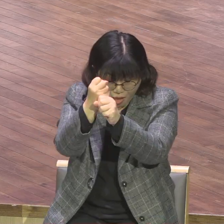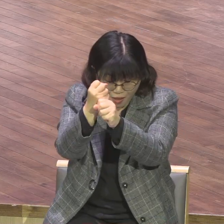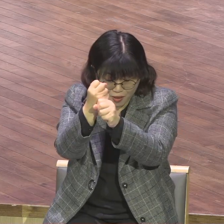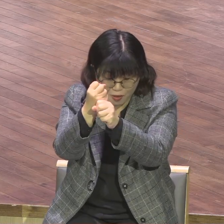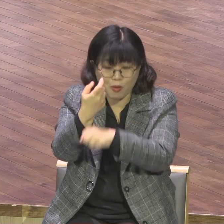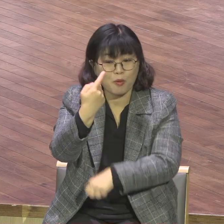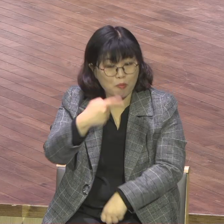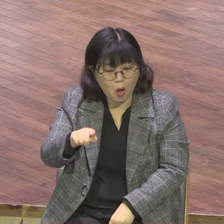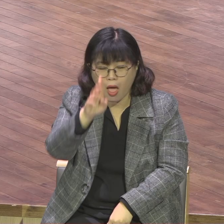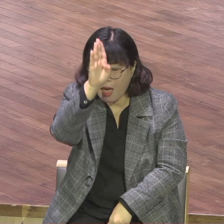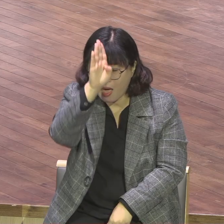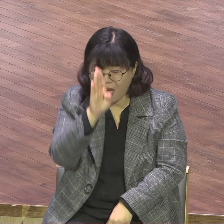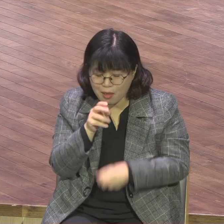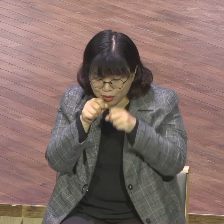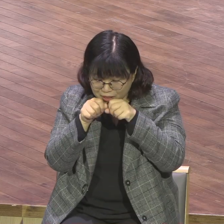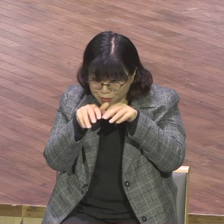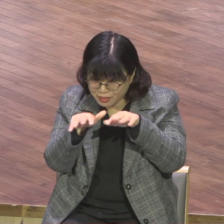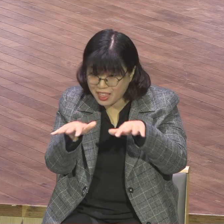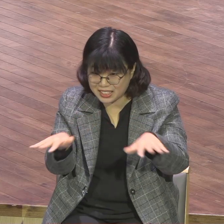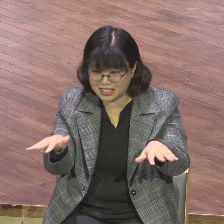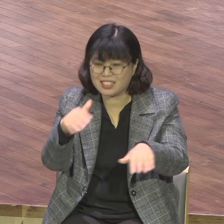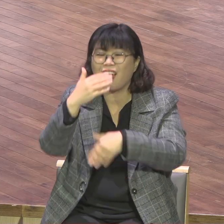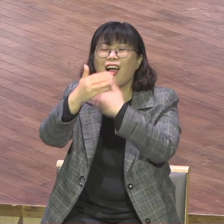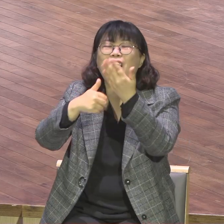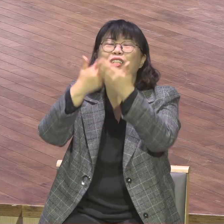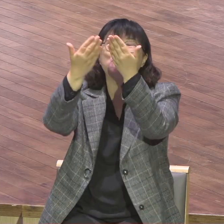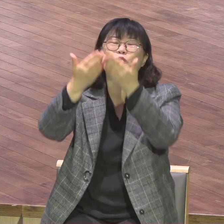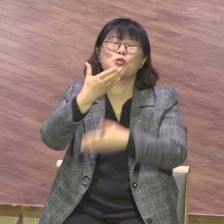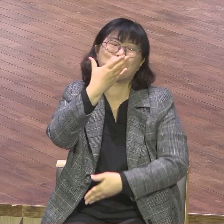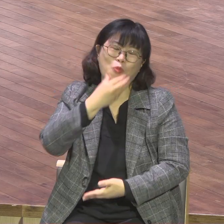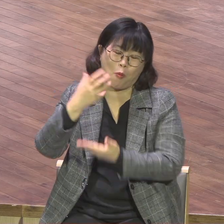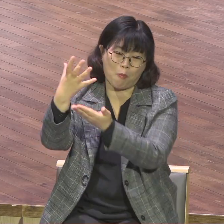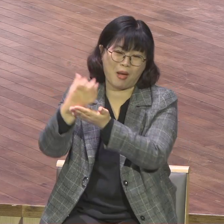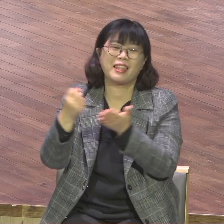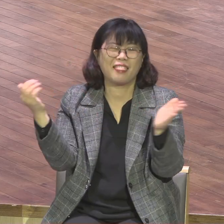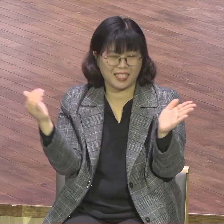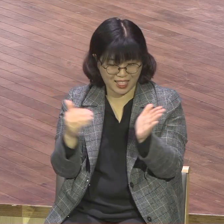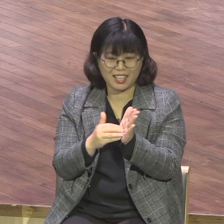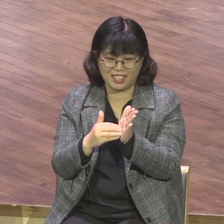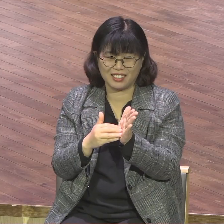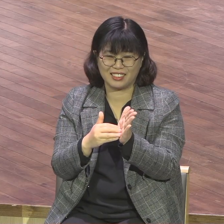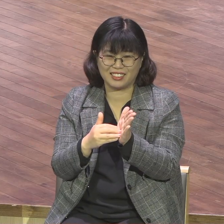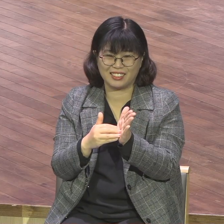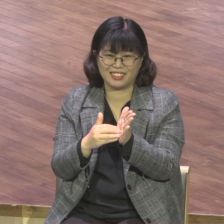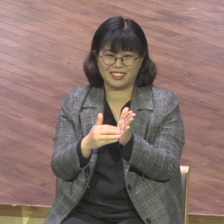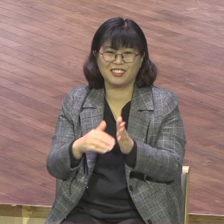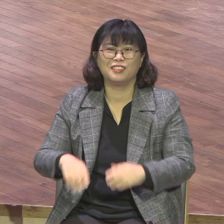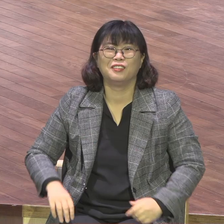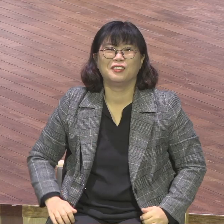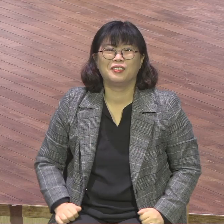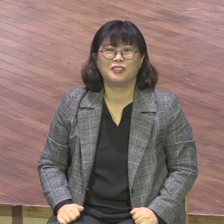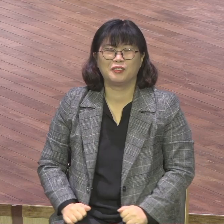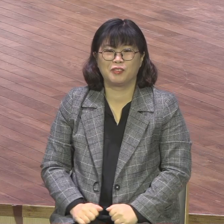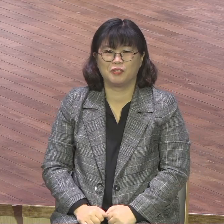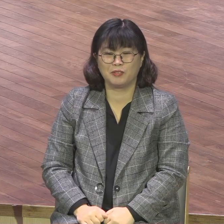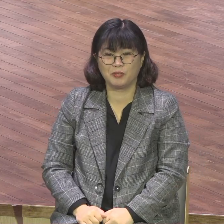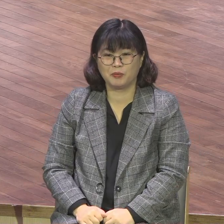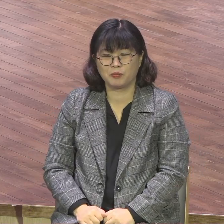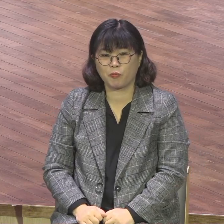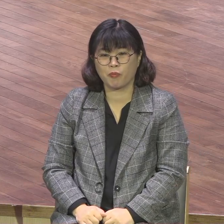나에게 주어진 것이다. 자, 우리가 천국 백성으로서 이제는 어떤 신분이냐?